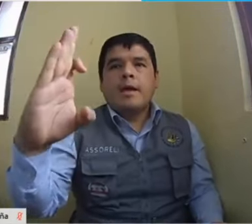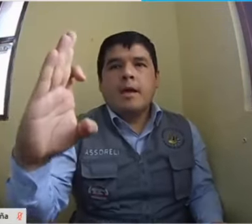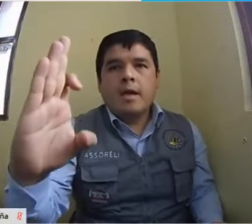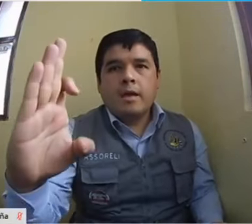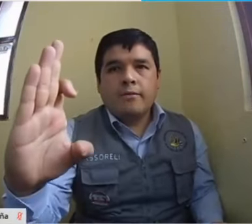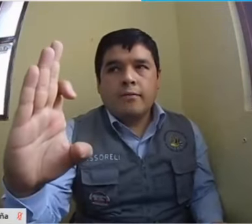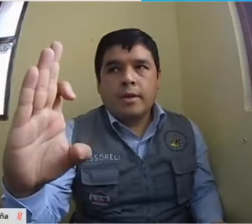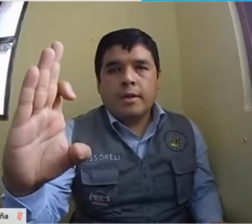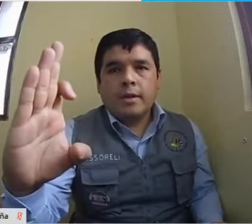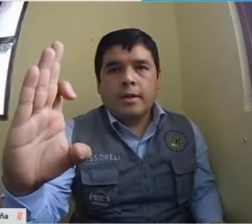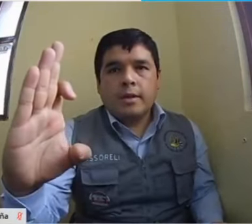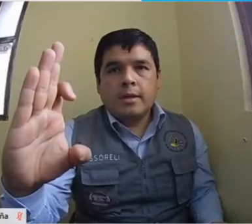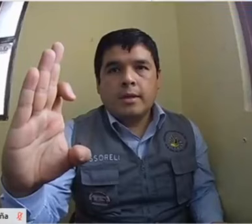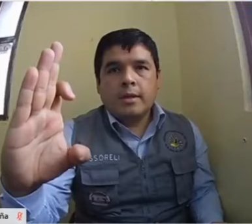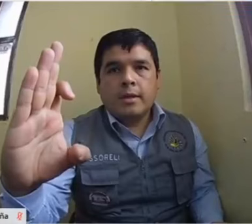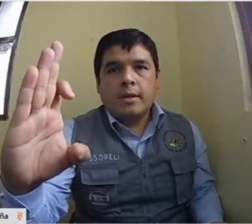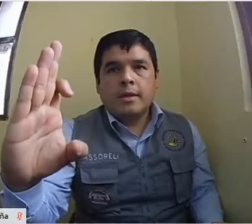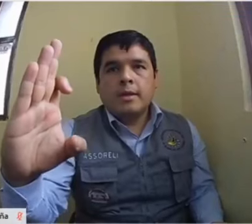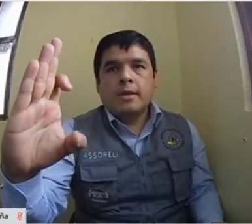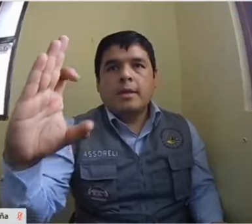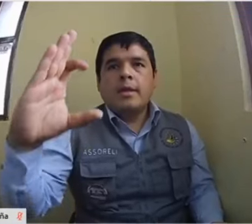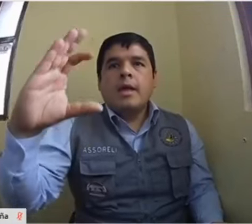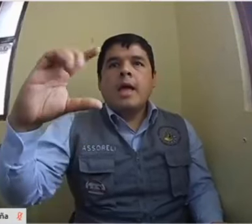recuerden mi perfil, F,